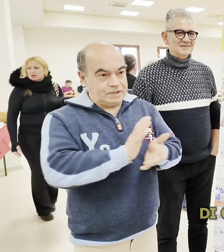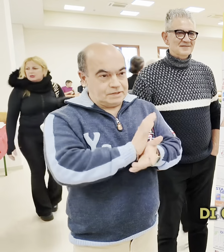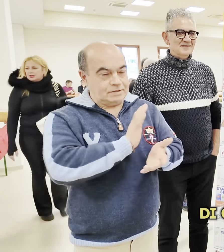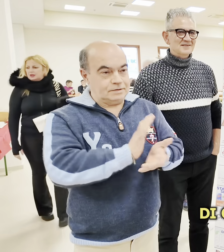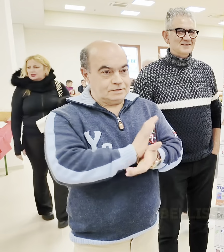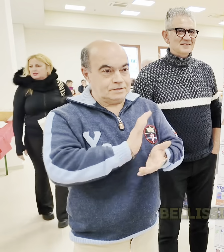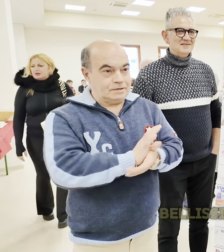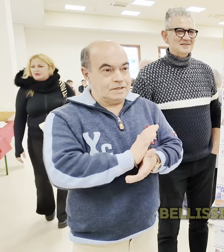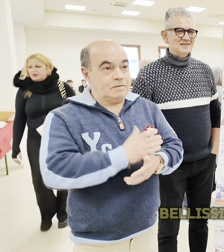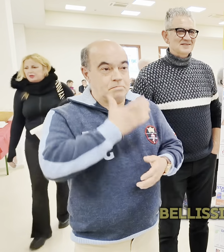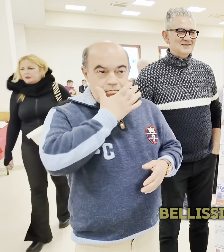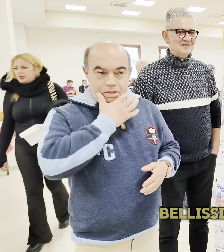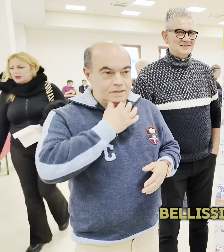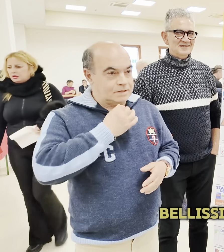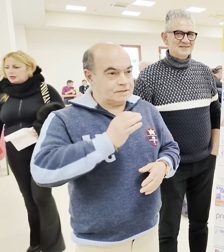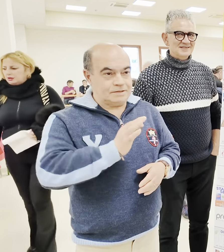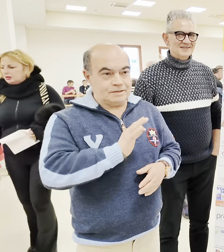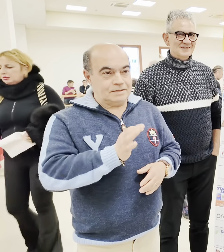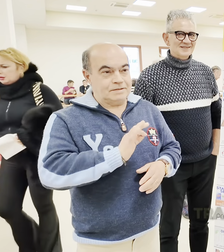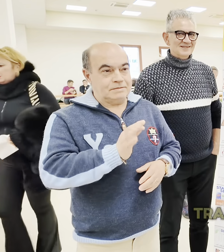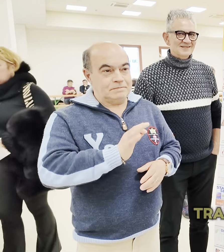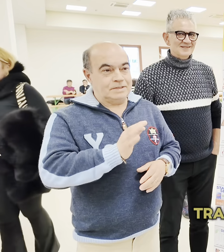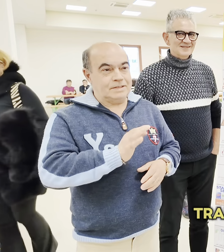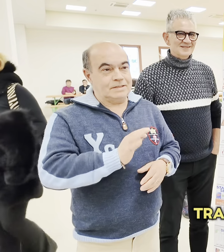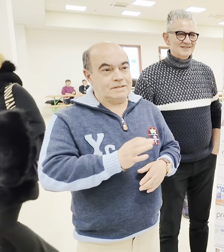di questa bellissima